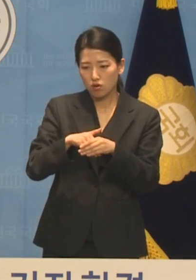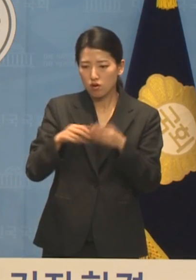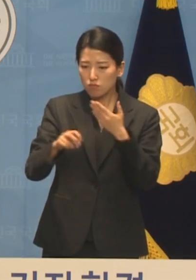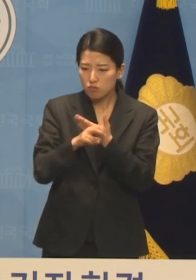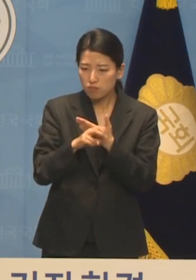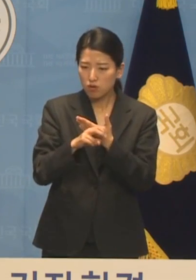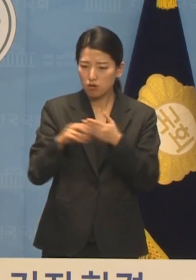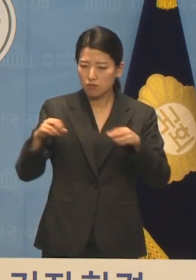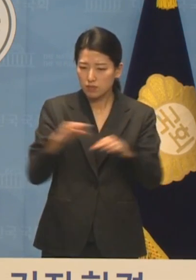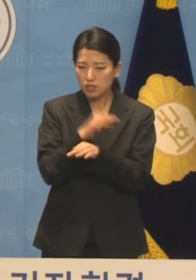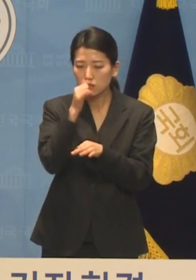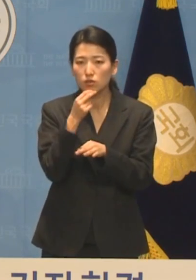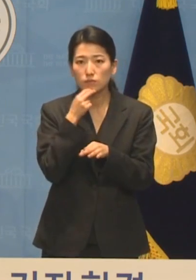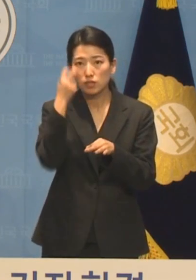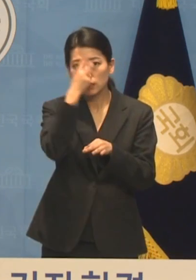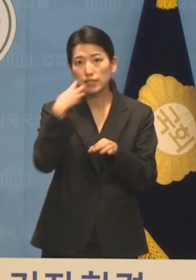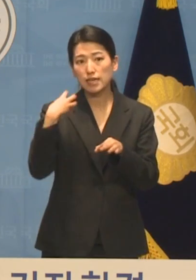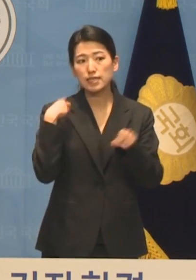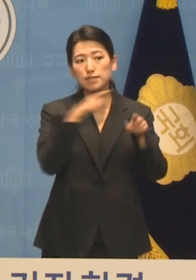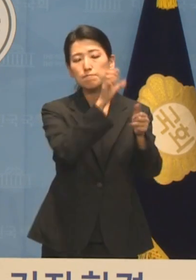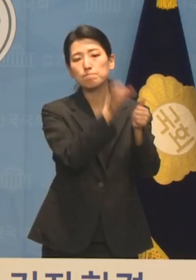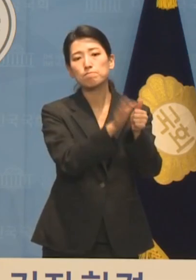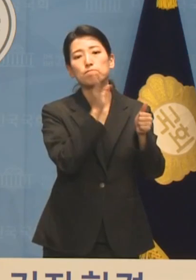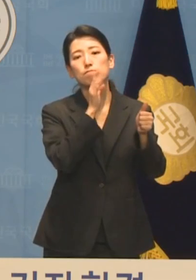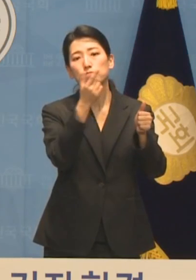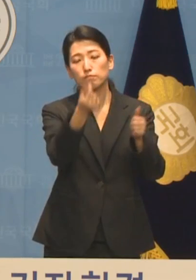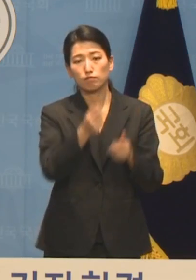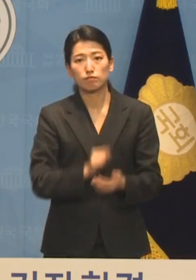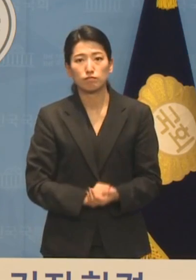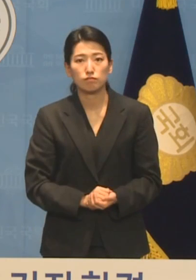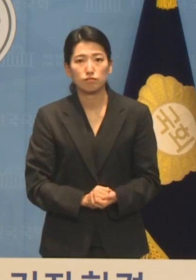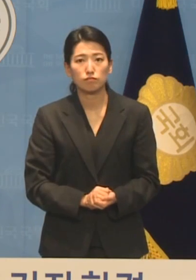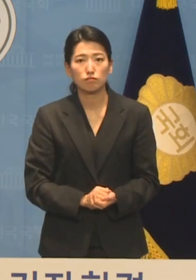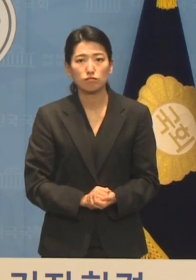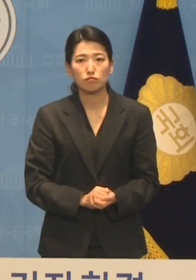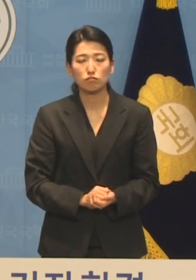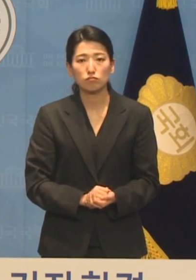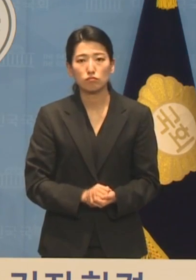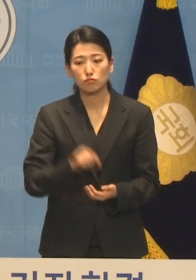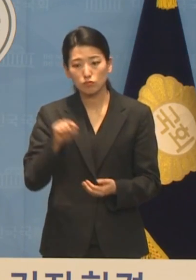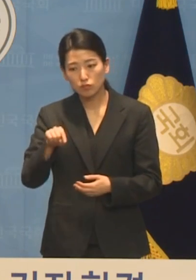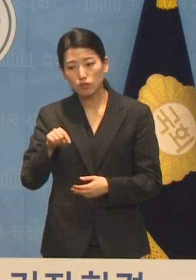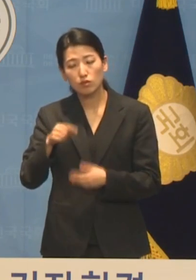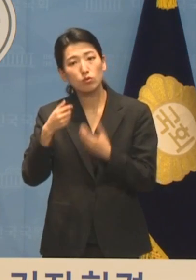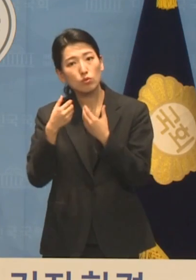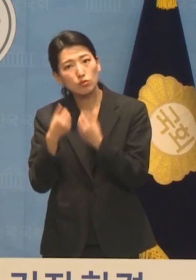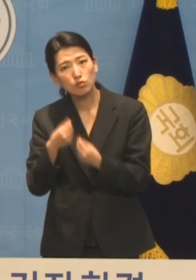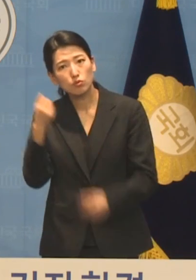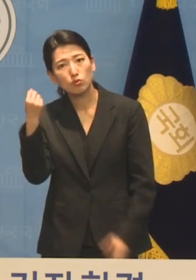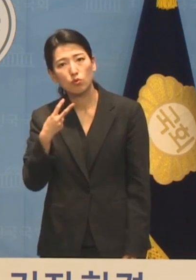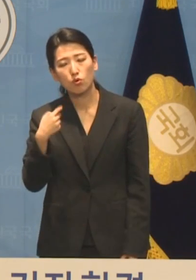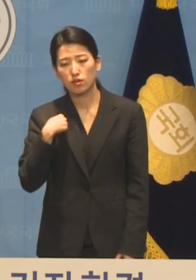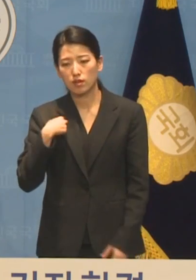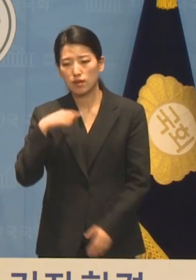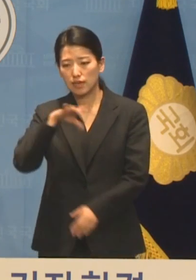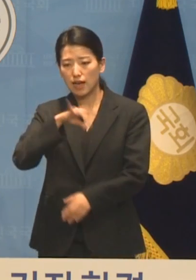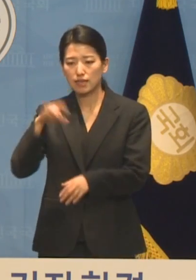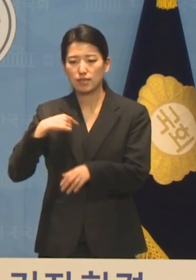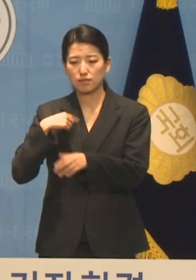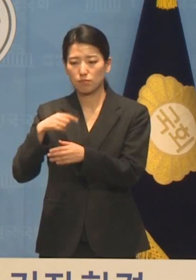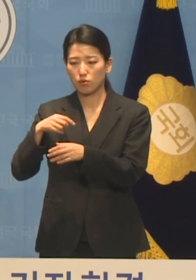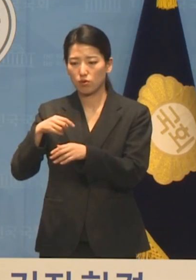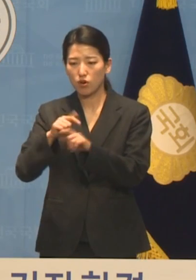따라 의료소송에서는 의사에게 무과실의 입증 책임을 부여하고 제조물 책임에서는 제조자가 무과실의 입증 책임을